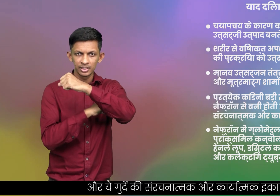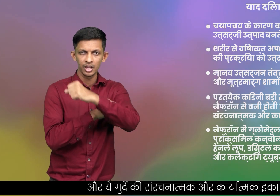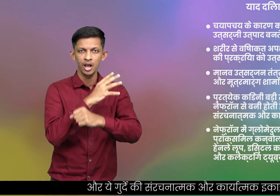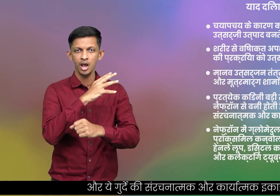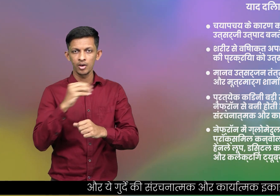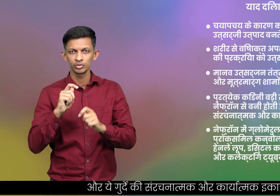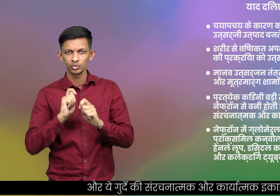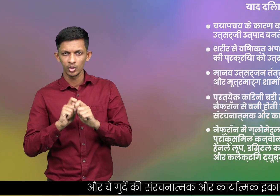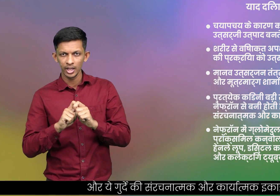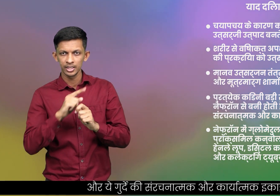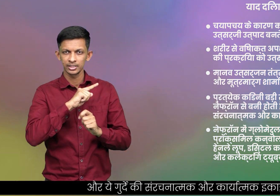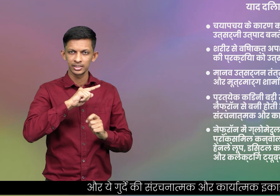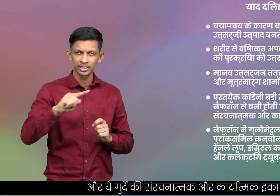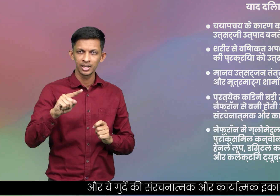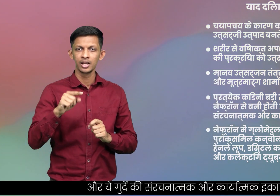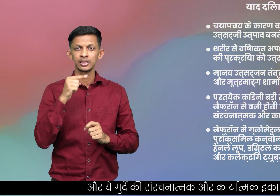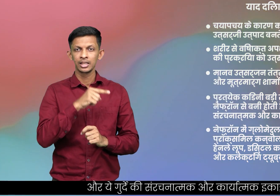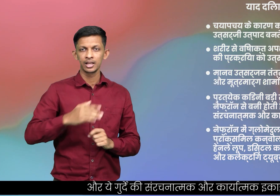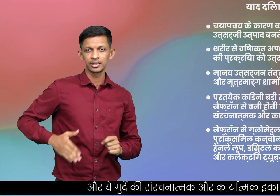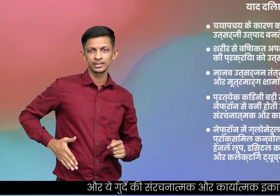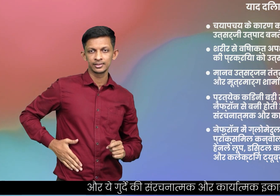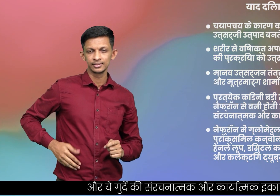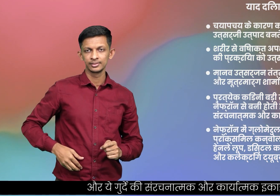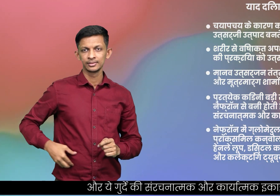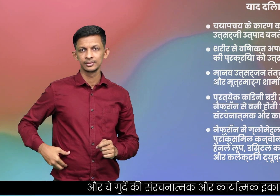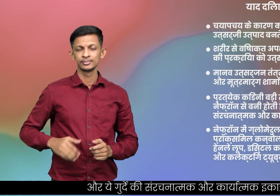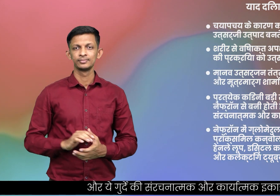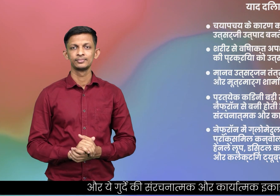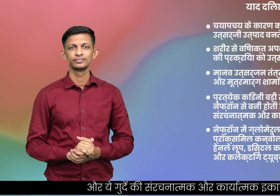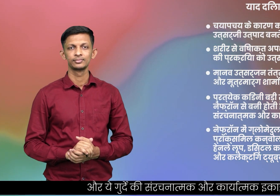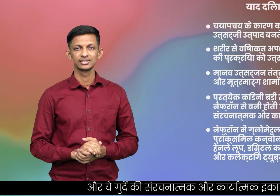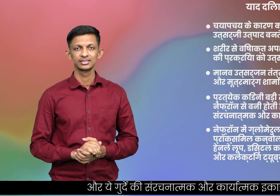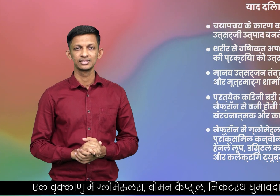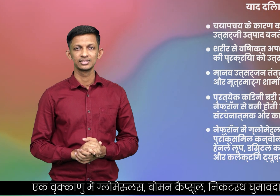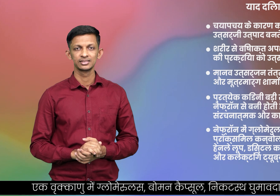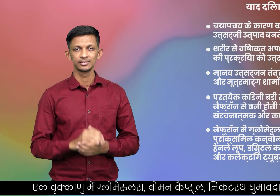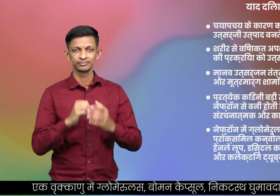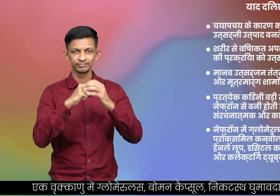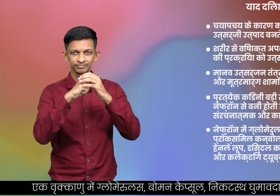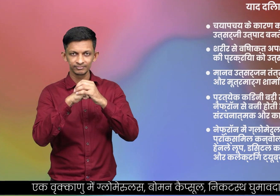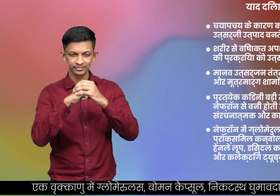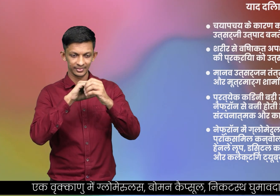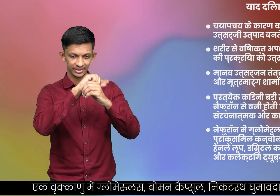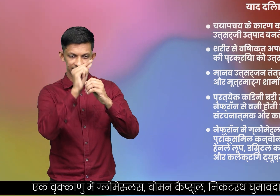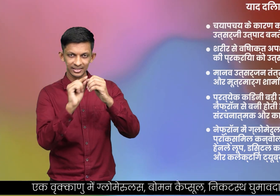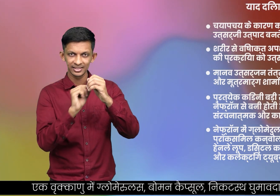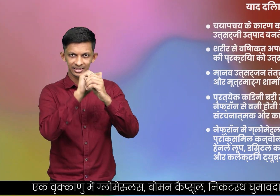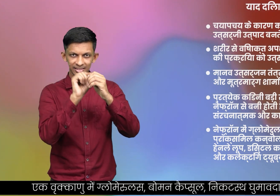की संरचनात्मक और कार्यात्मक इकाइयां हैं। एक वृक्काणु में